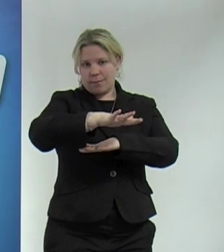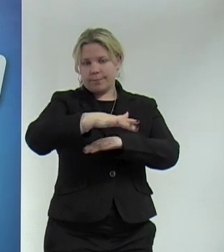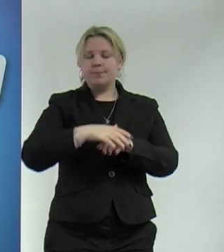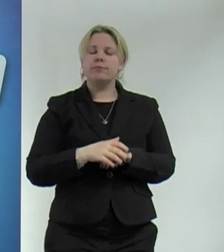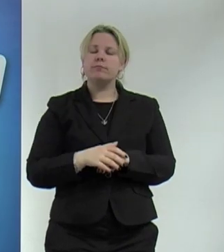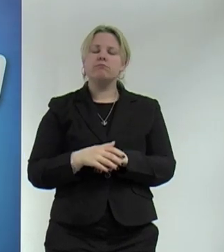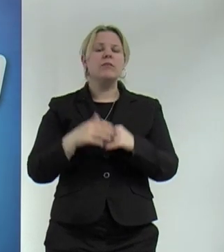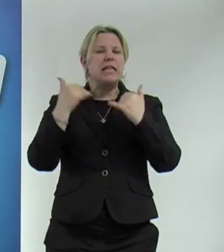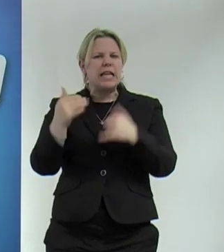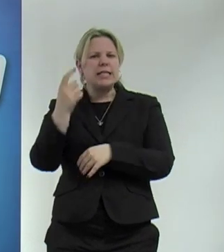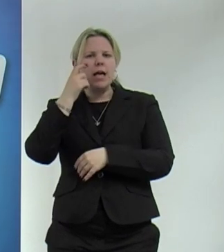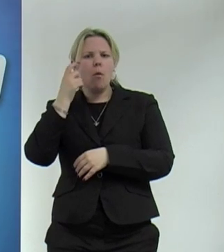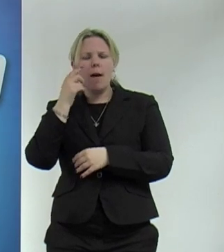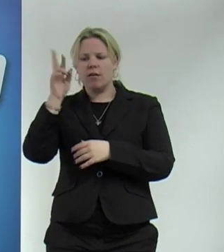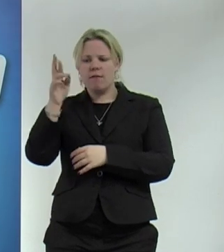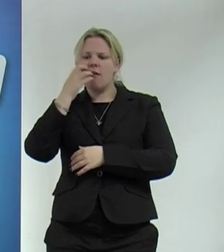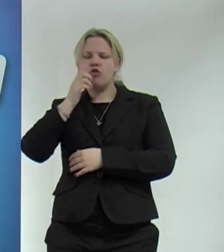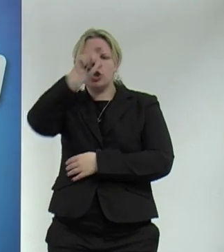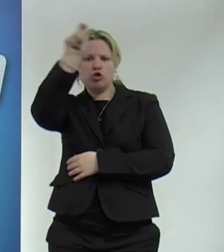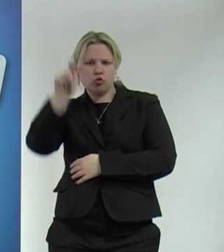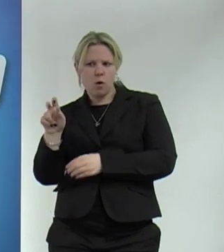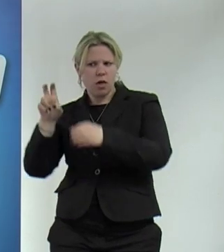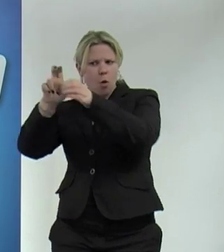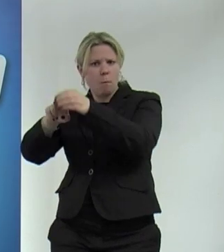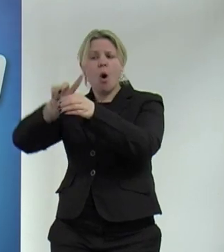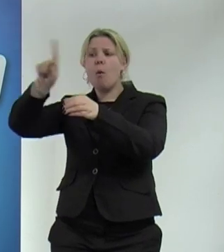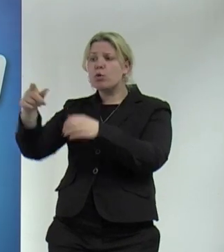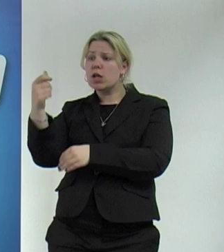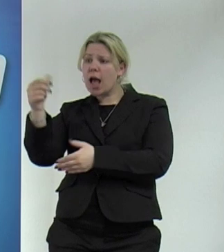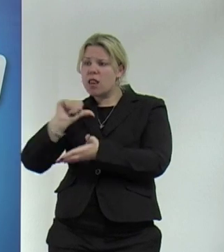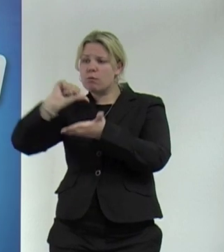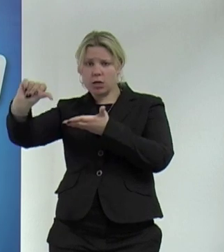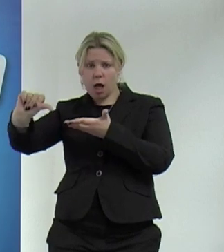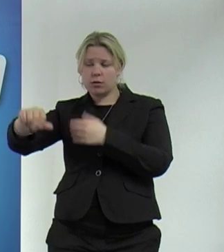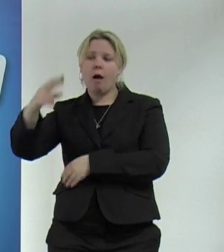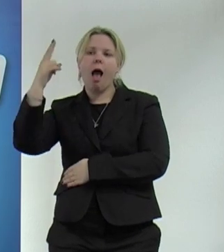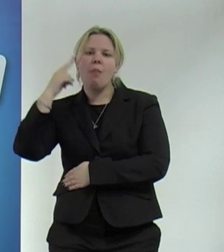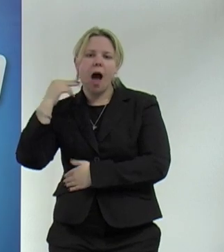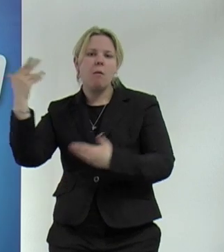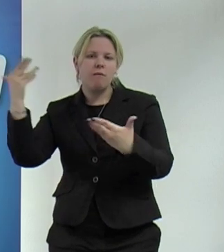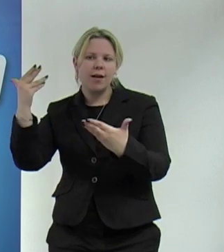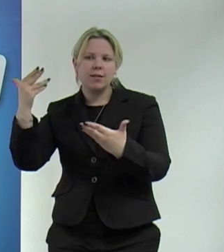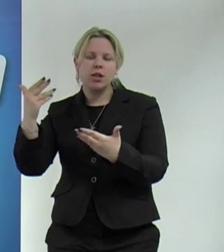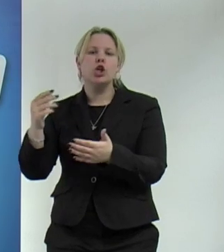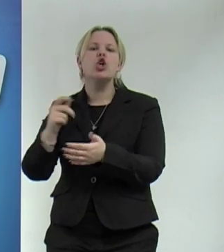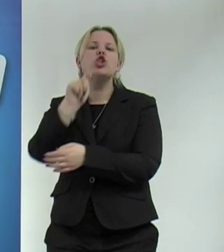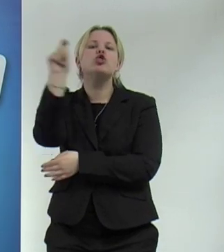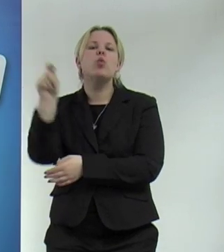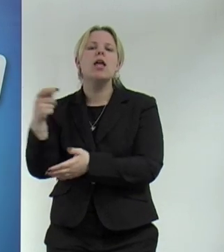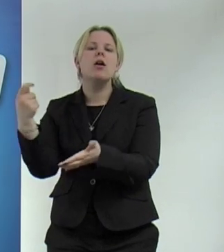die Studenten Geld zahlen. Das Geld heißt Studiengebühren. Aber nicht alle haben das Geld